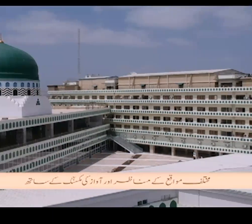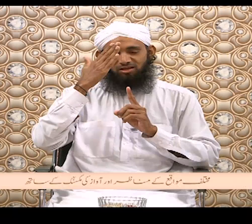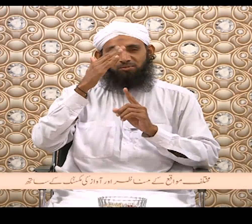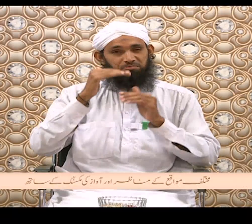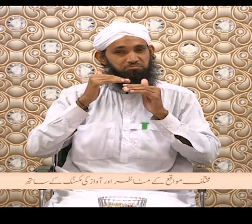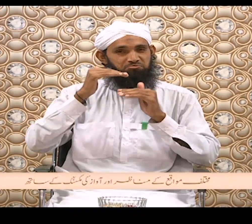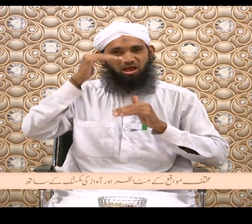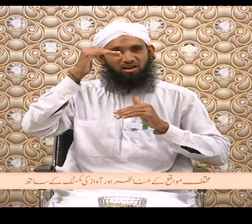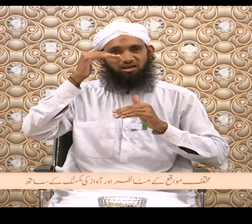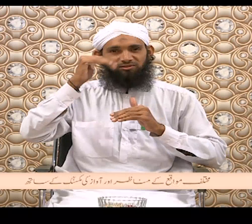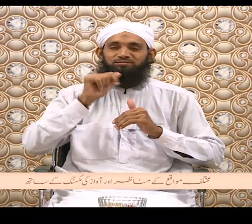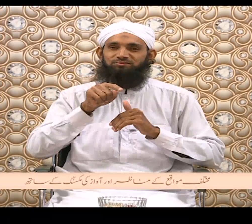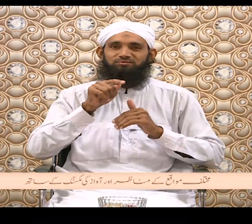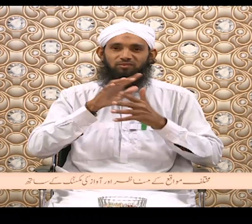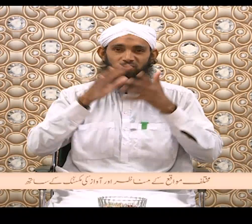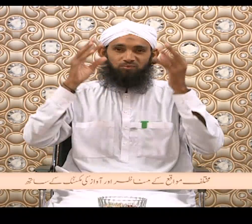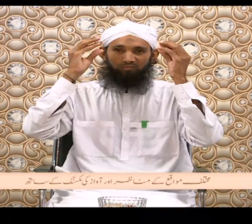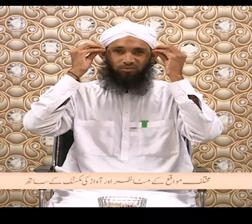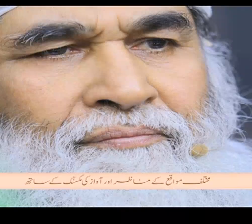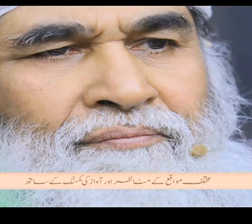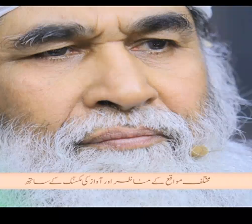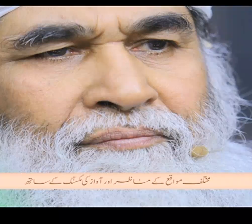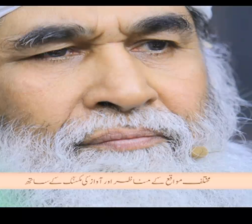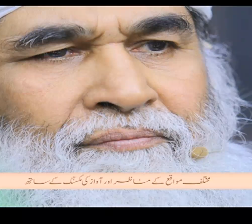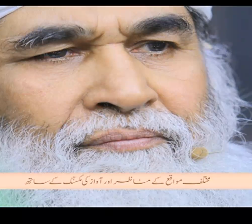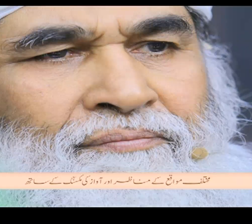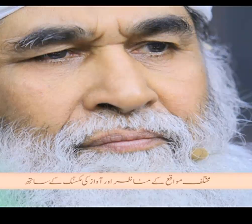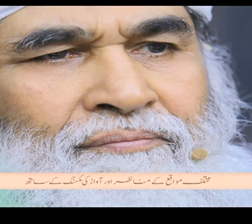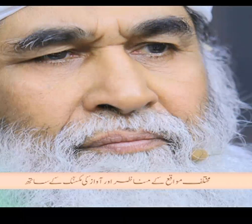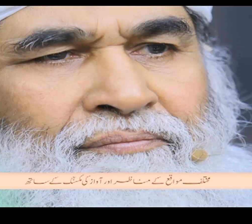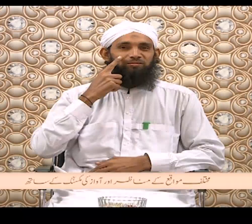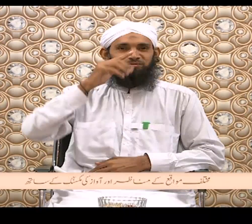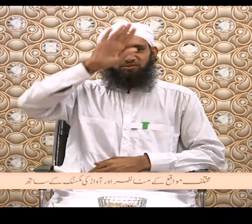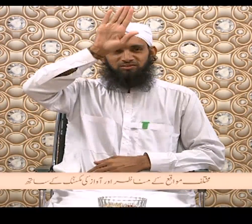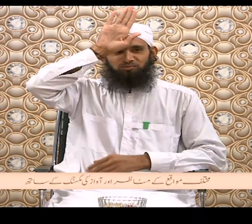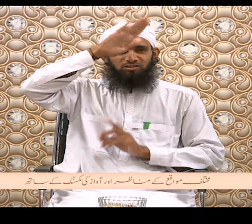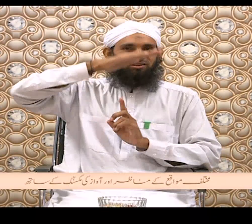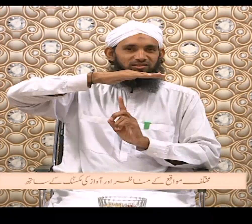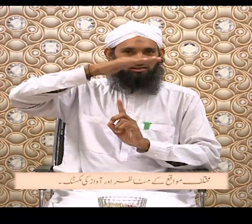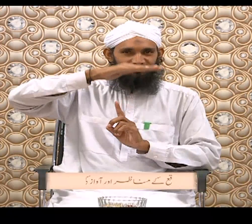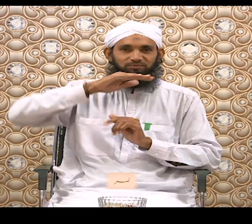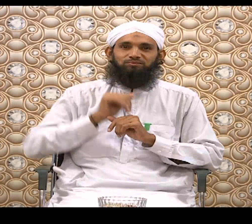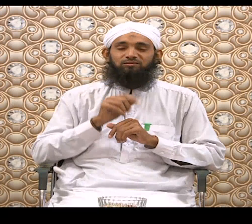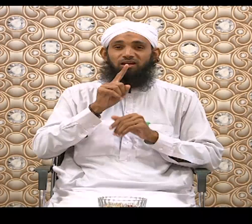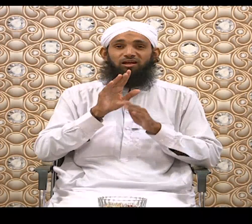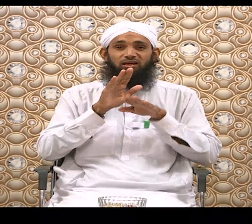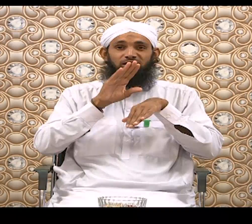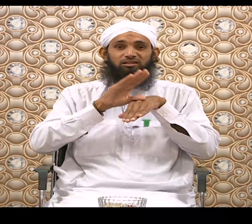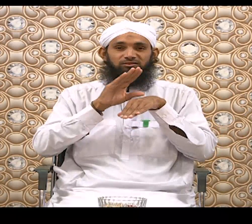علامہ مولانا ابو بلال محمد علیاس اتار قادری رزوی زیائی دامت برکاتہم العالیہ اپنے رسالے